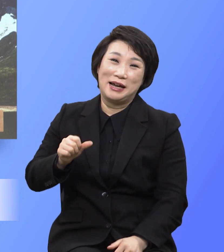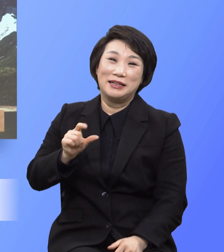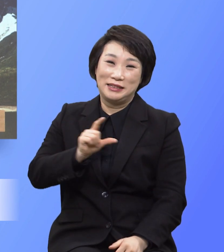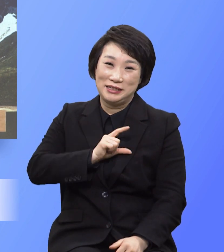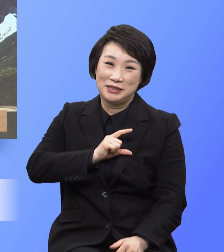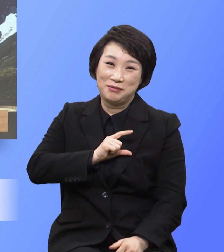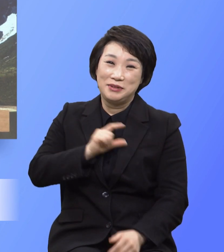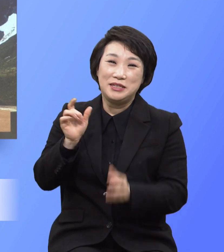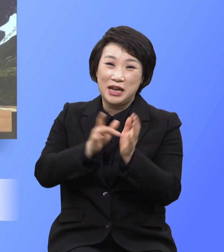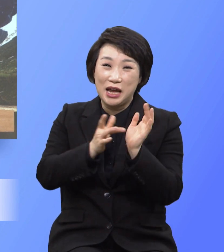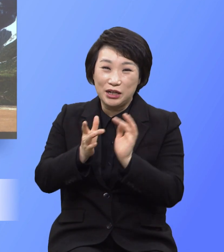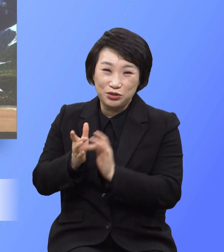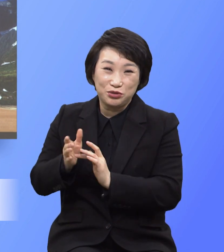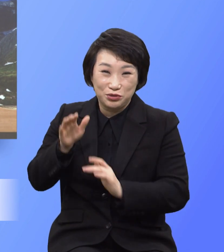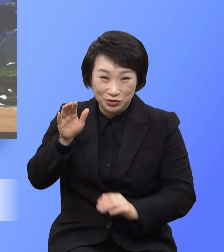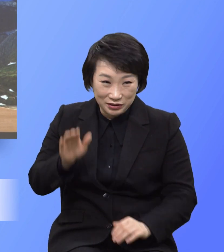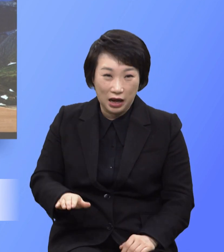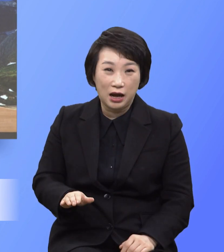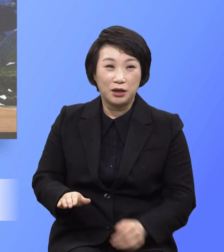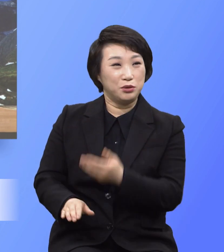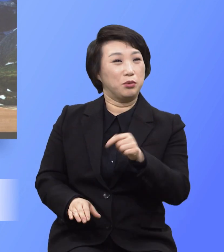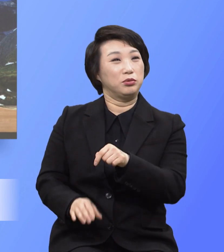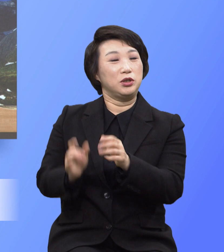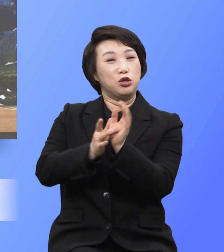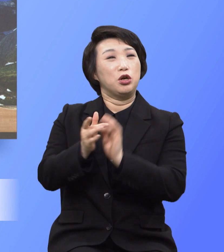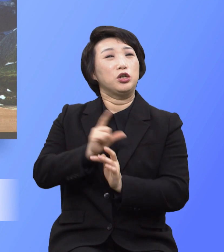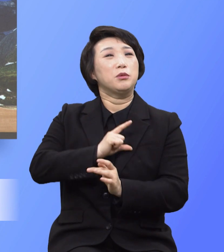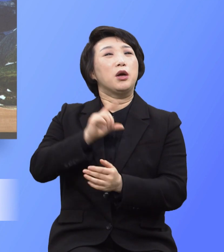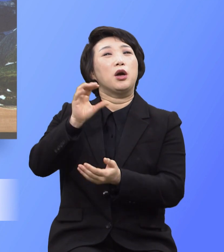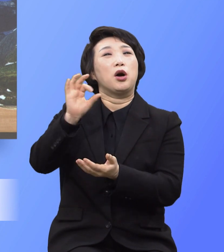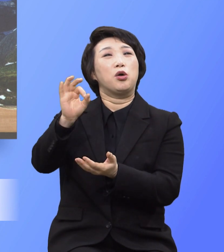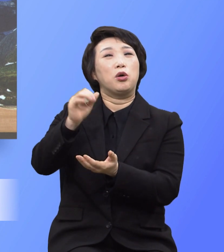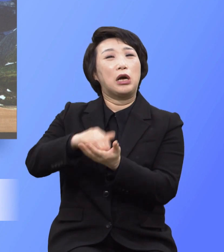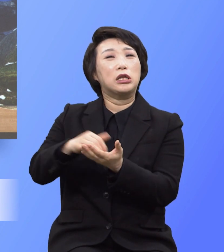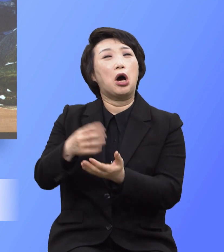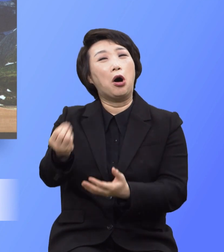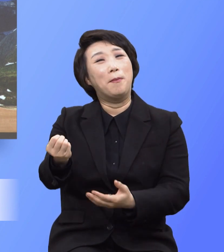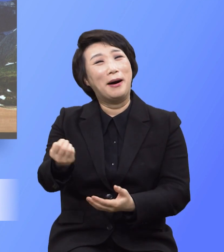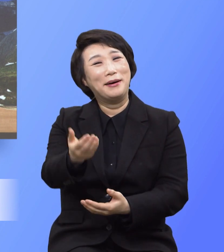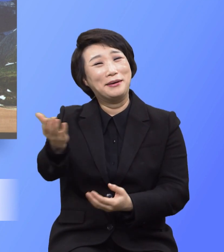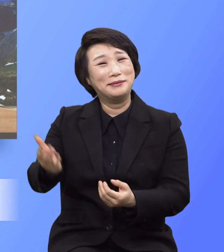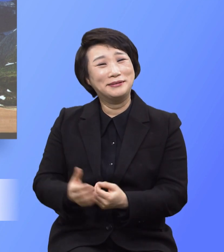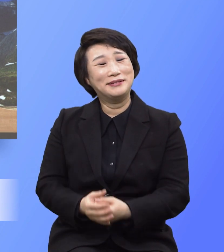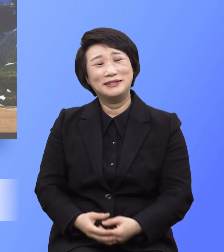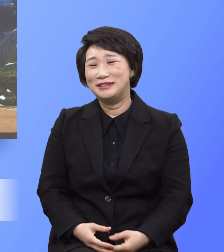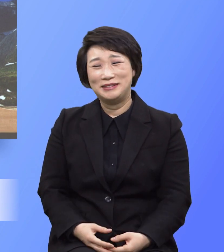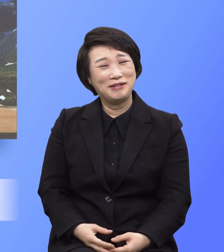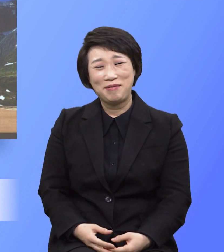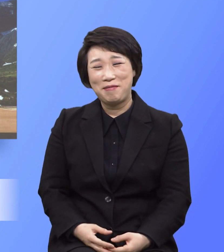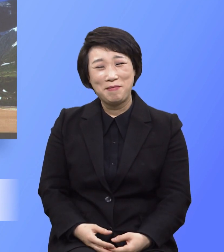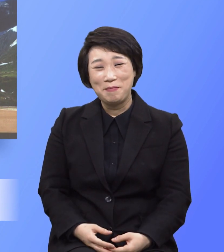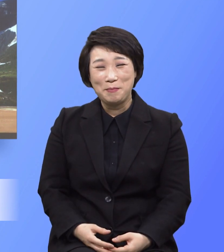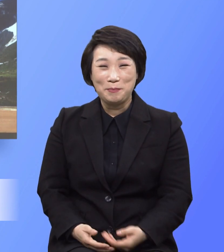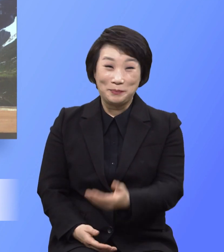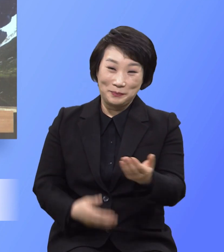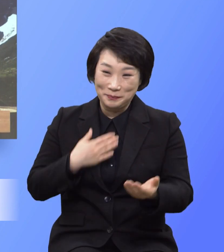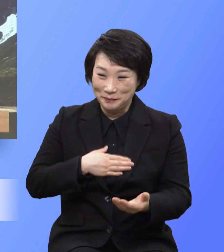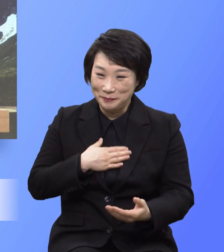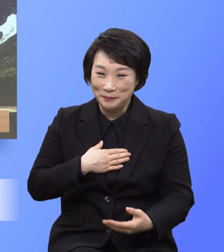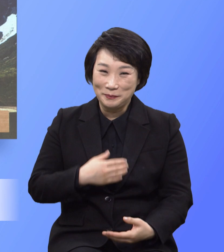이름, 이 이름이 얼마짜리냐 이 말이요. 이 이름이 무슨 말인가